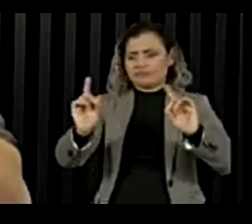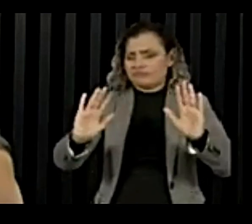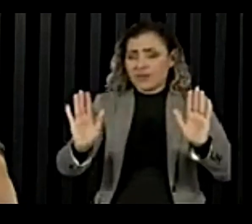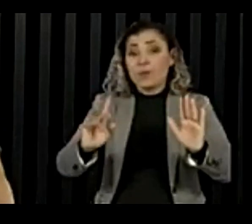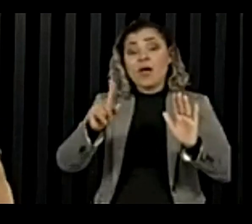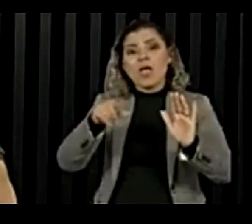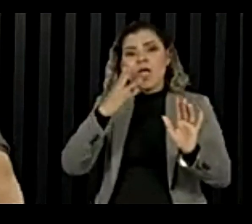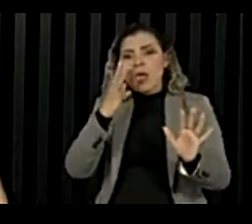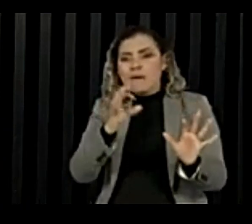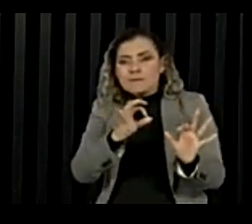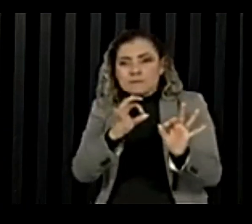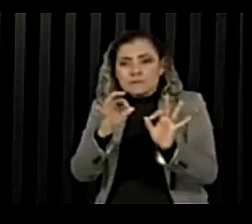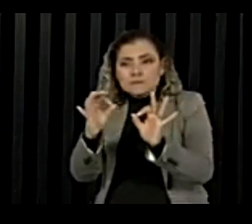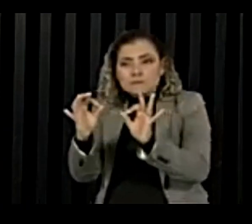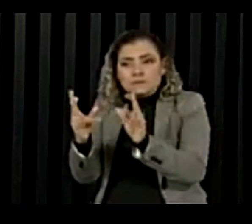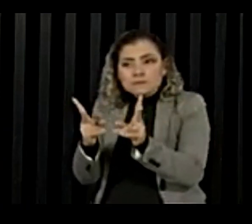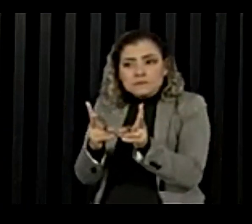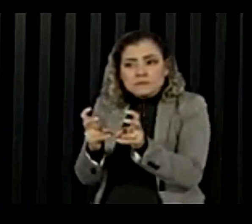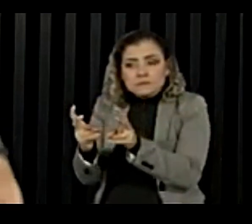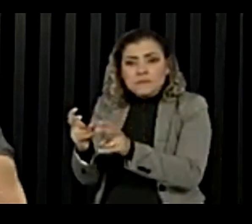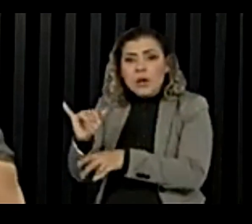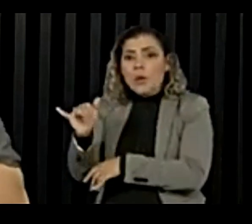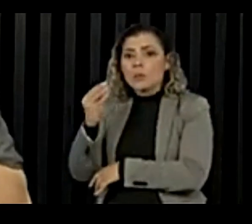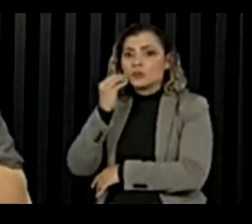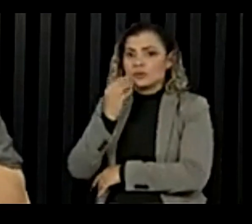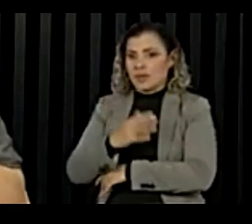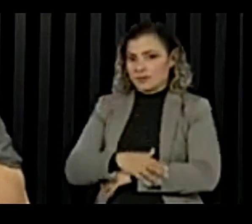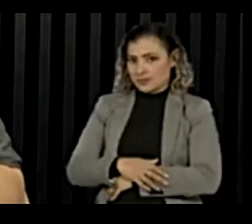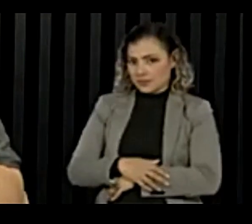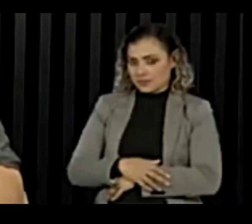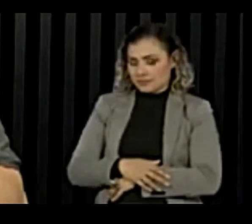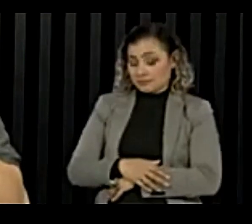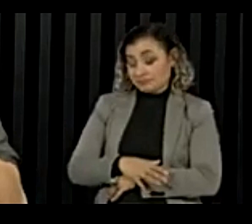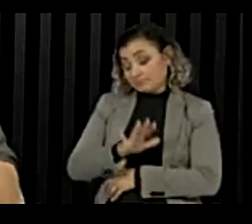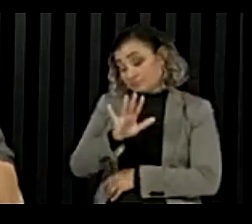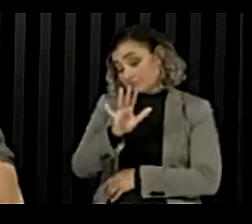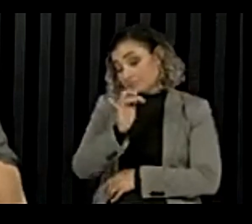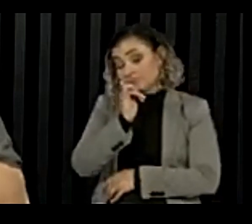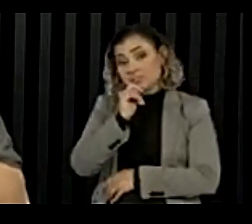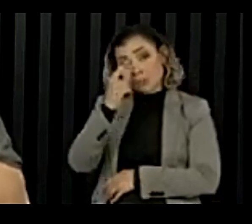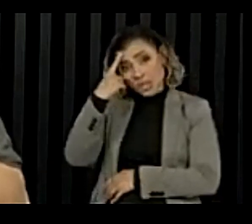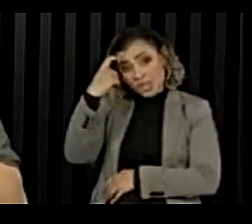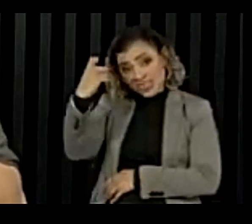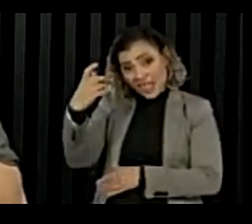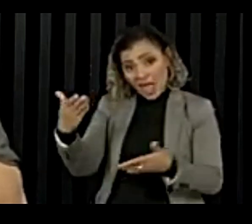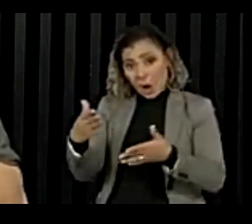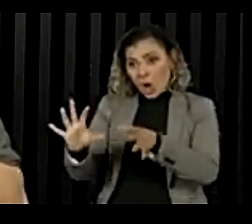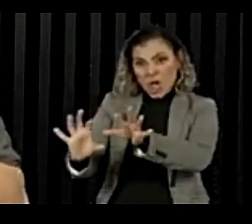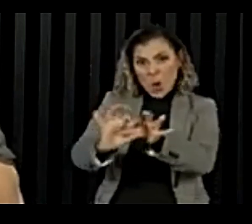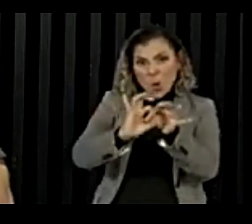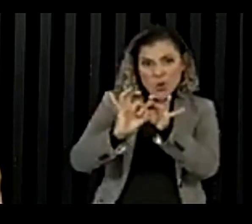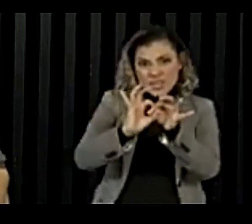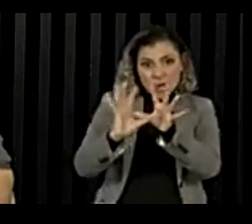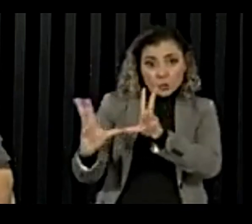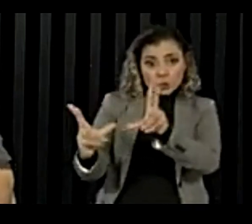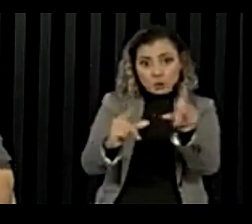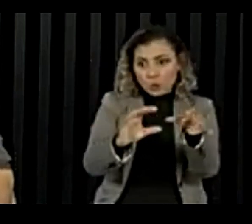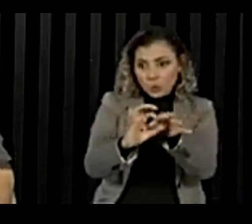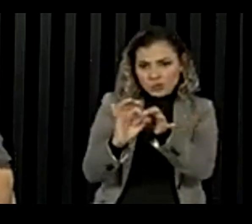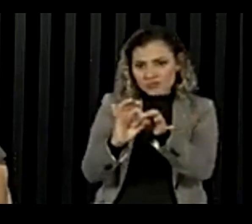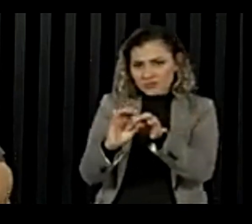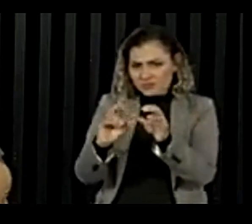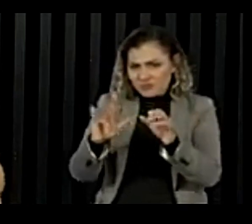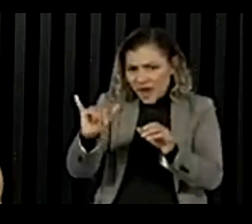é observar e enxergar oportunidades. Eu acho que essa grande ideia da coalizão, da união, eu não sei se ela é